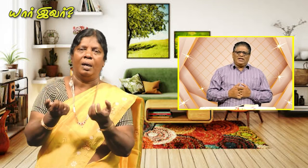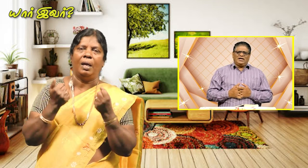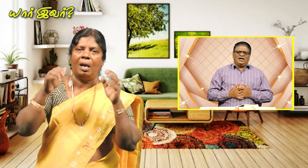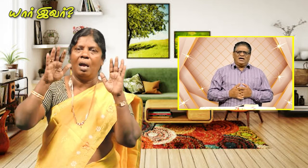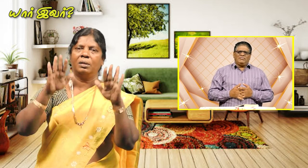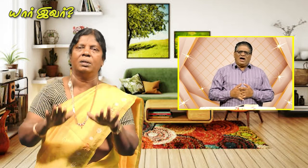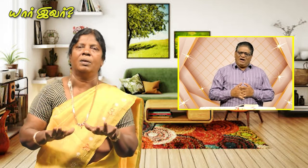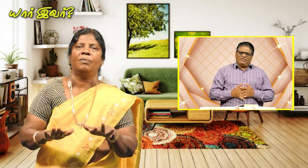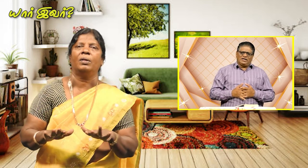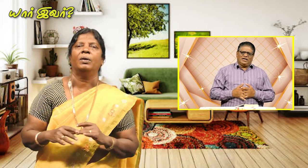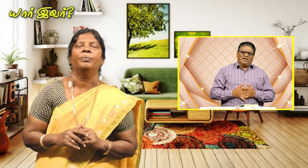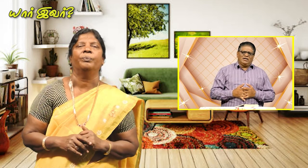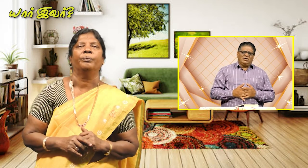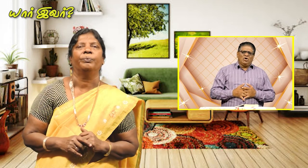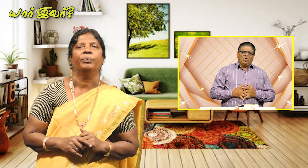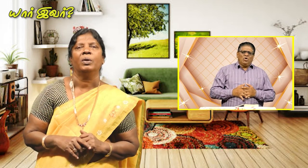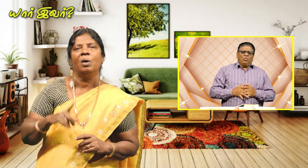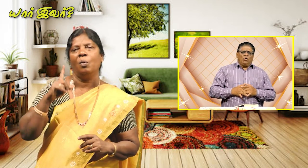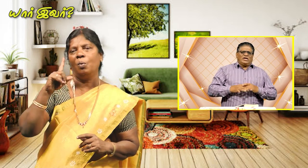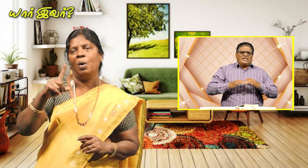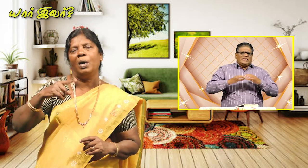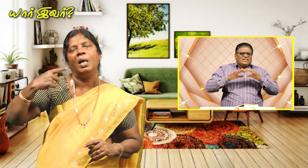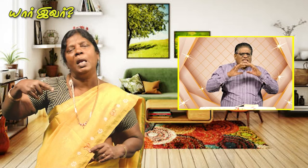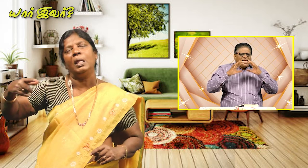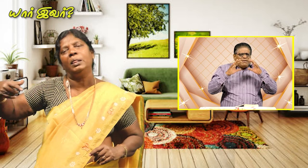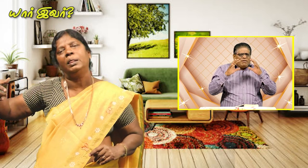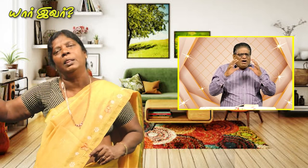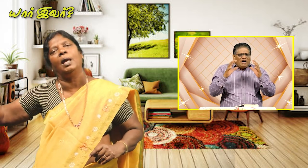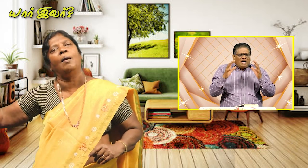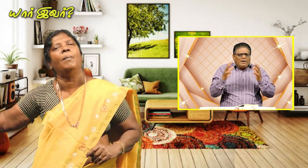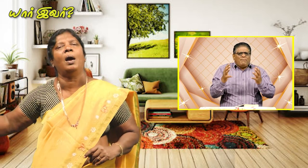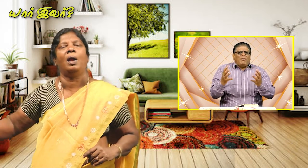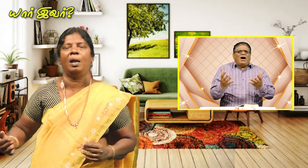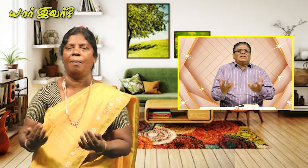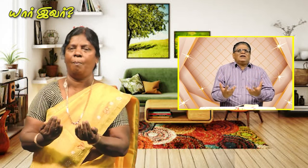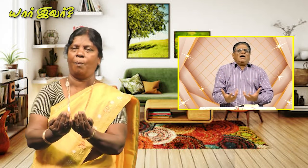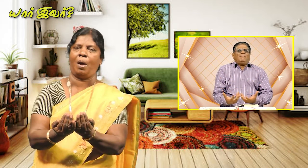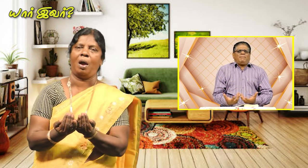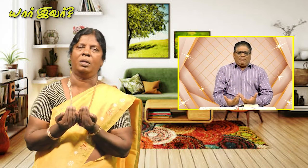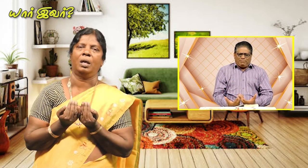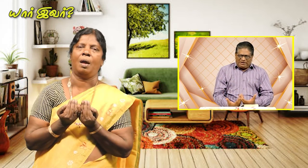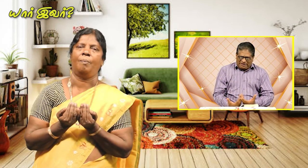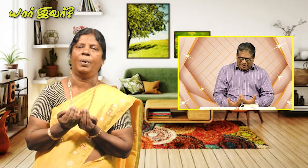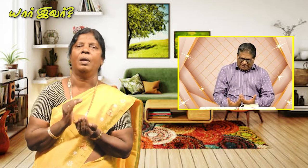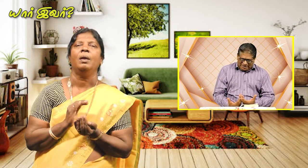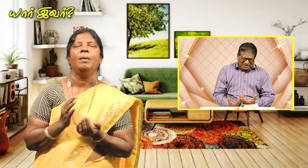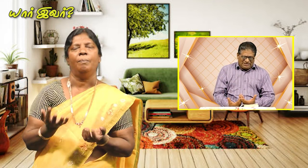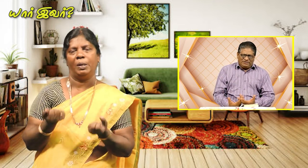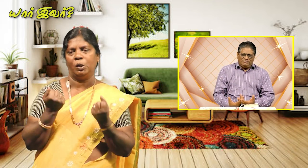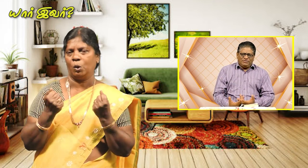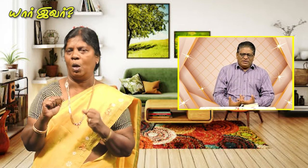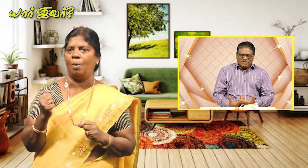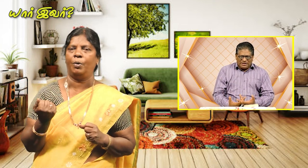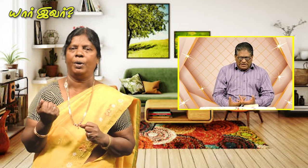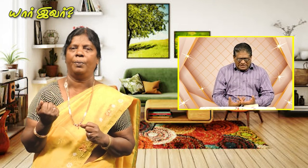ஆசீர்வாதம் என்னன்னா, அவர்கள் ஒரு நித்தியமான பாதுகாப்பை